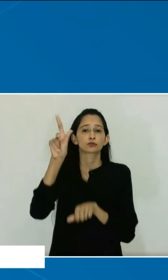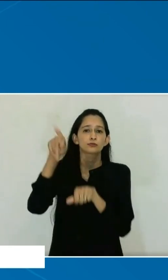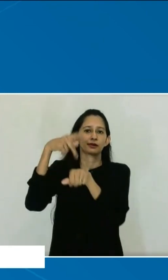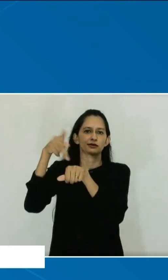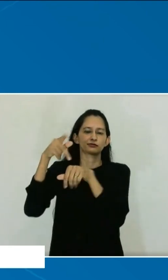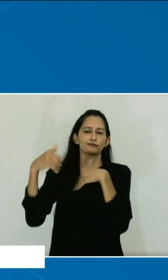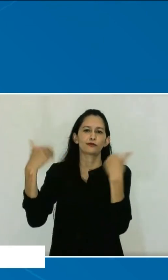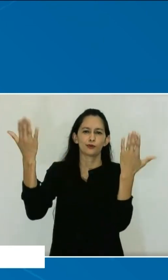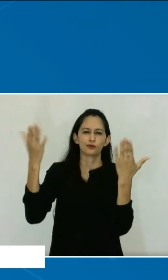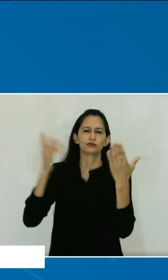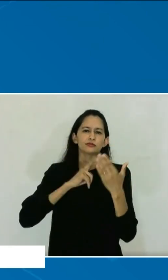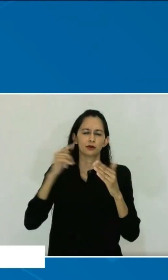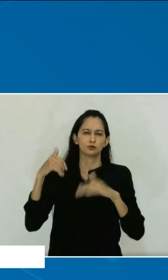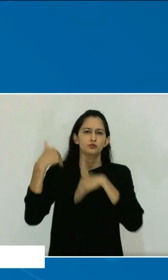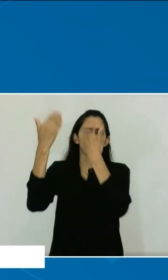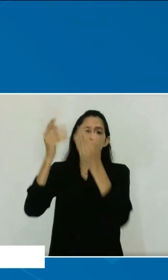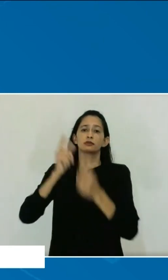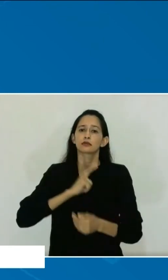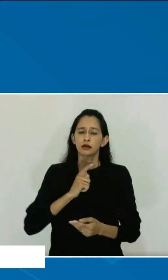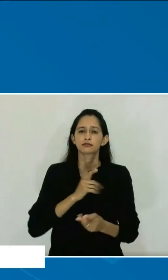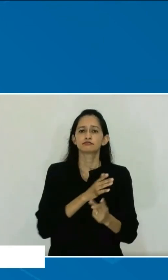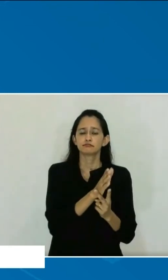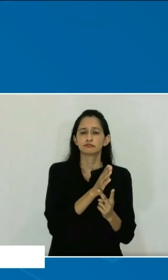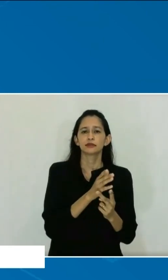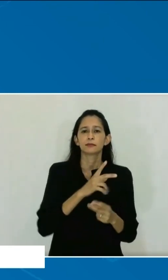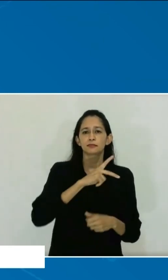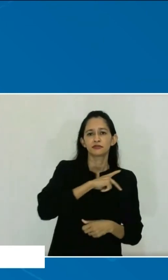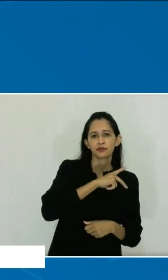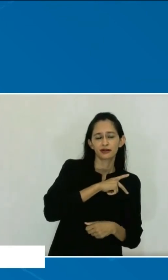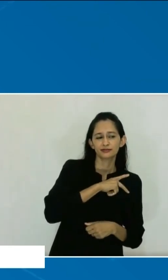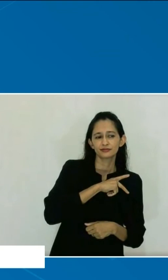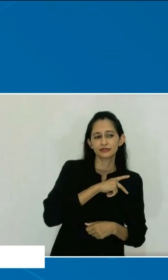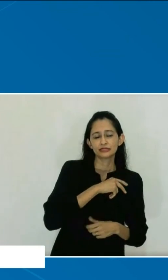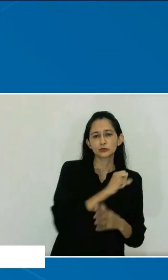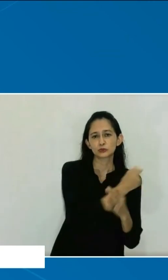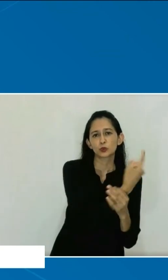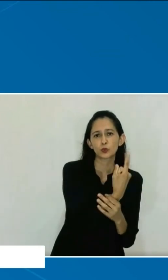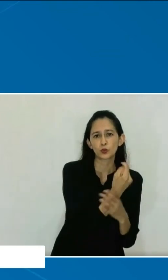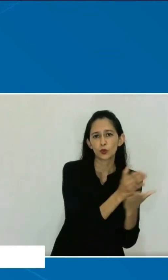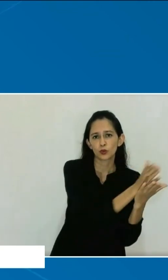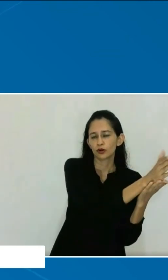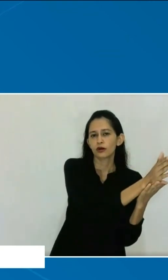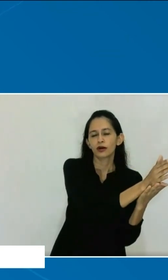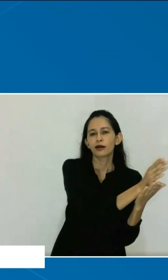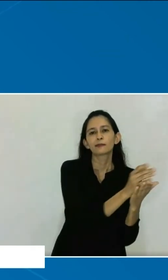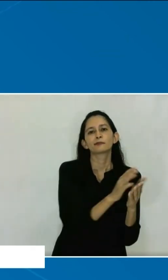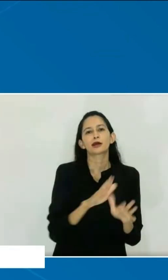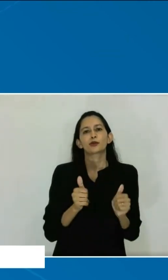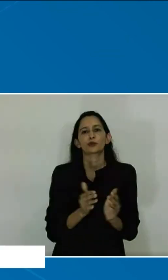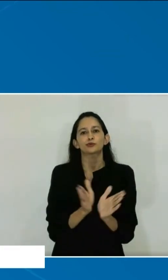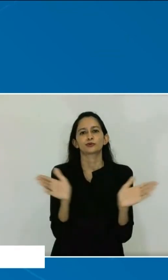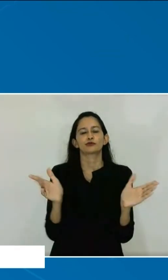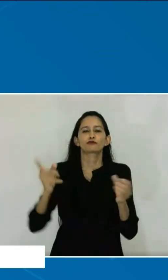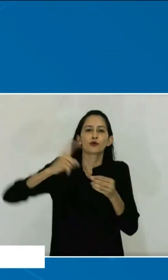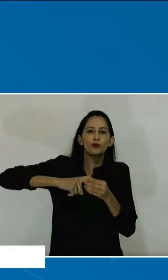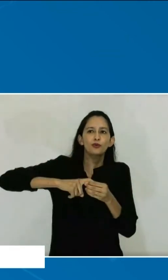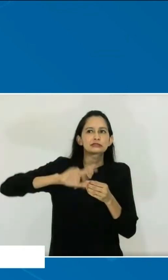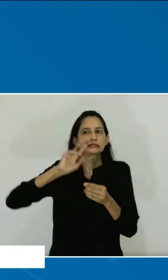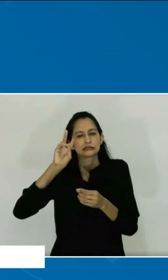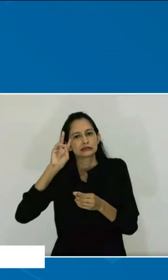modelo de ensino privado, estão retornando ao modelo público, de tornar o acesso à sua população, porque